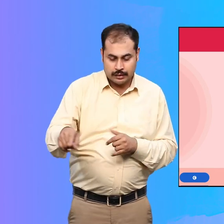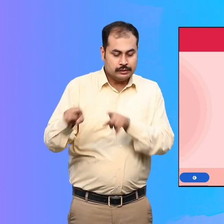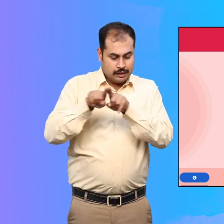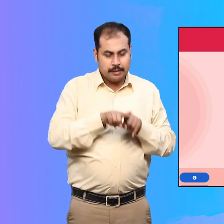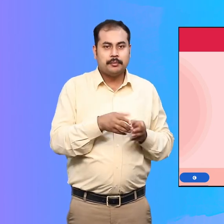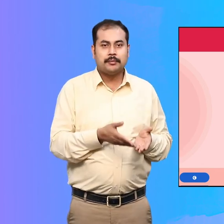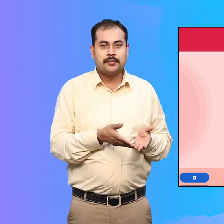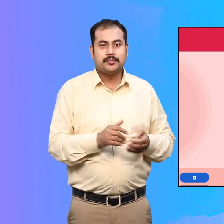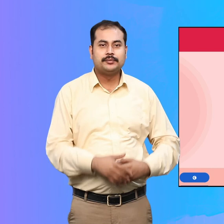है